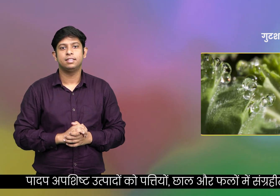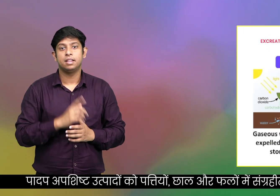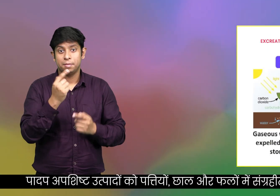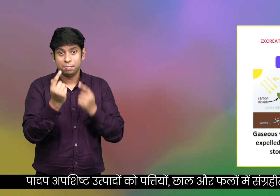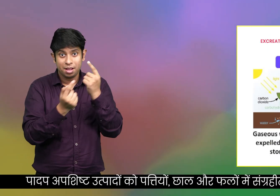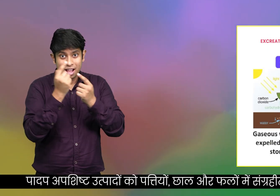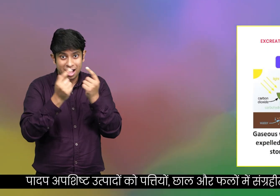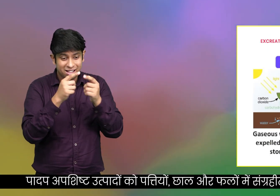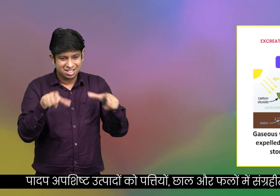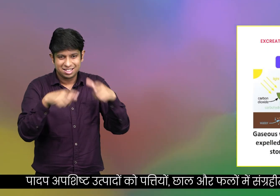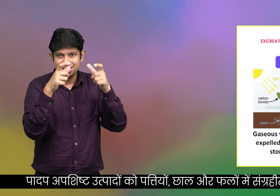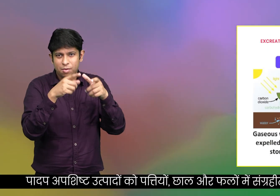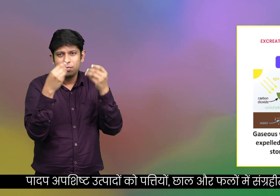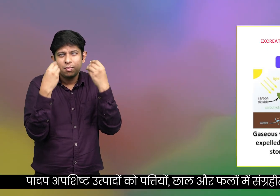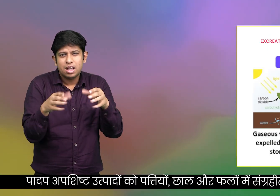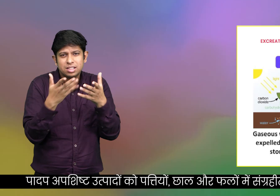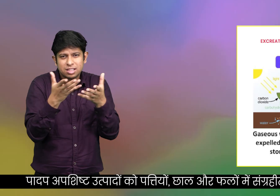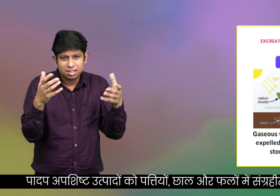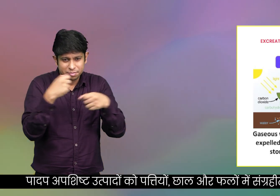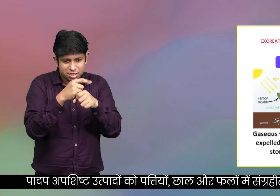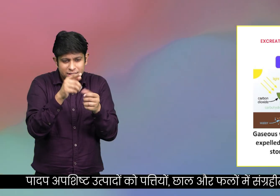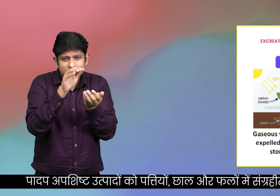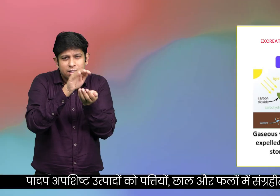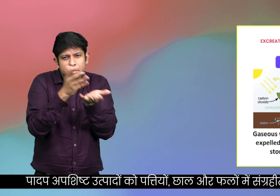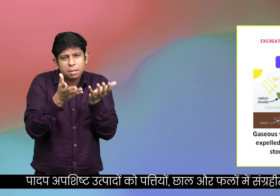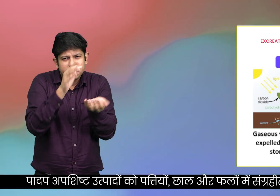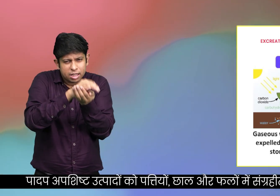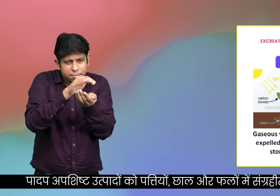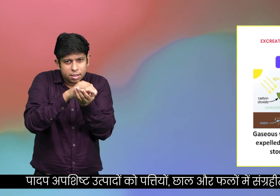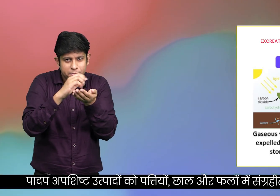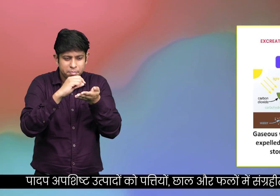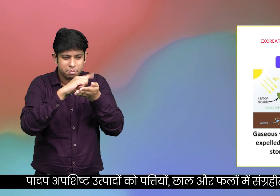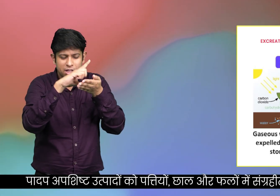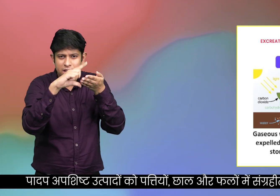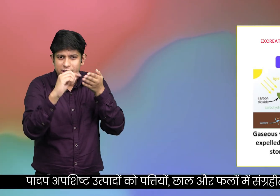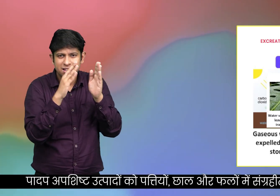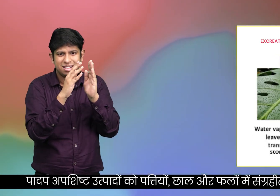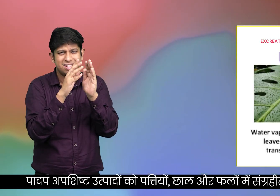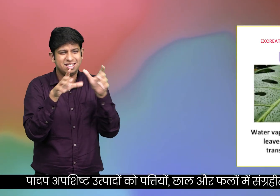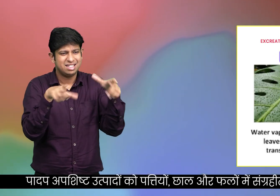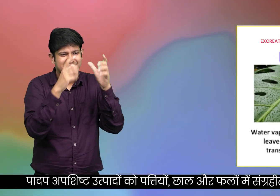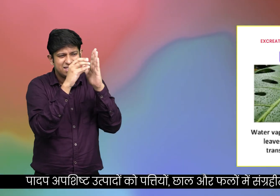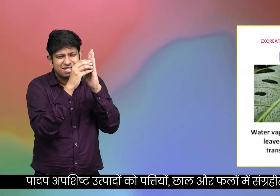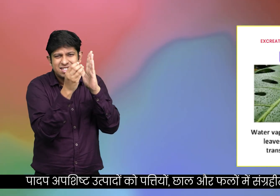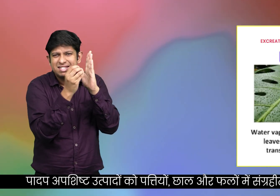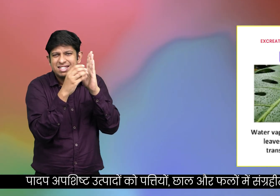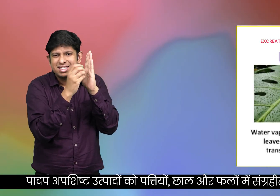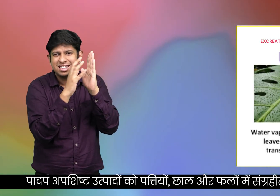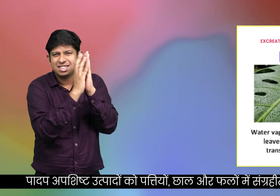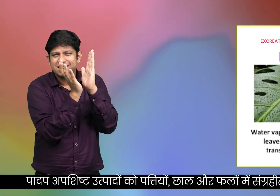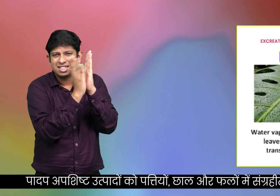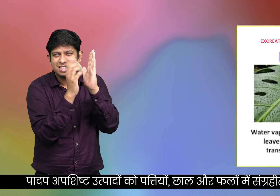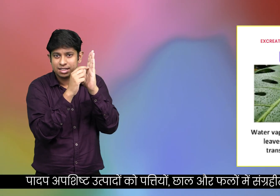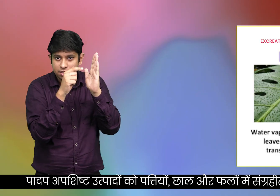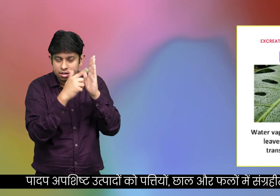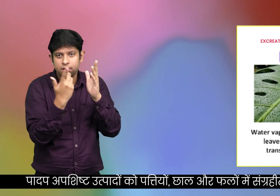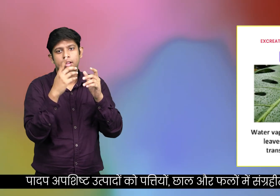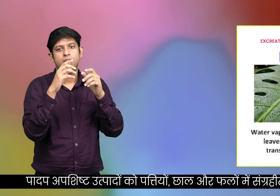पादप अपशिष्ट उत्पादियों को पत्तियों, छाल और फलों में संग्रहित किया जा सकता है।